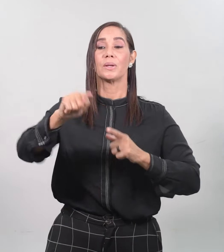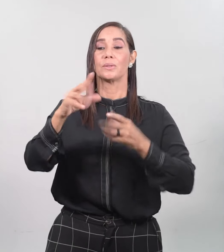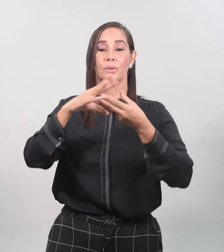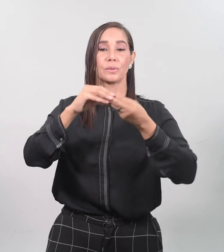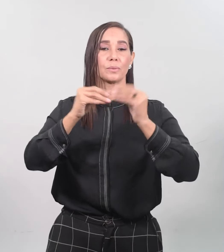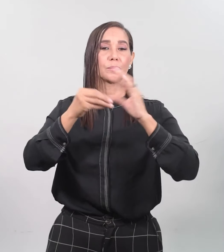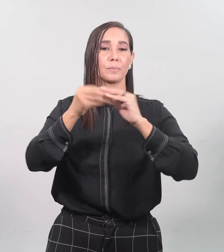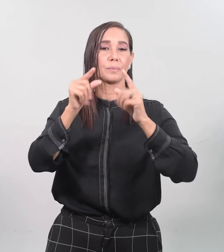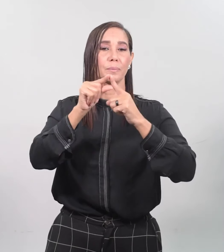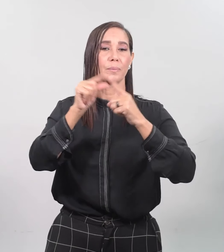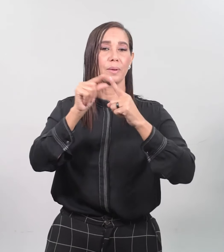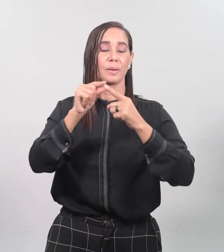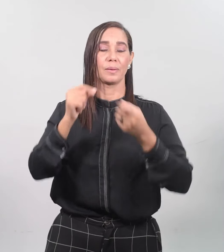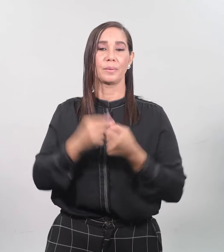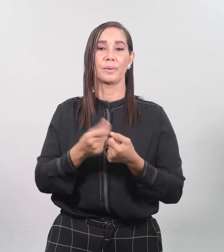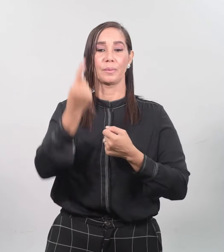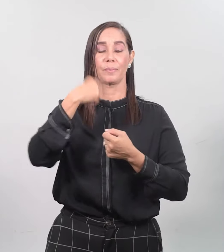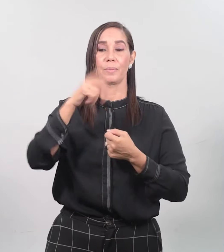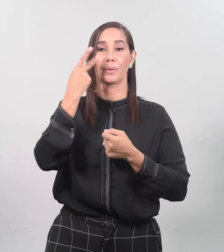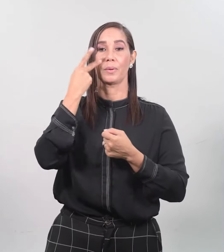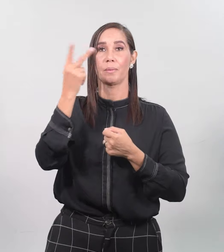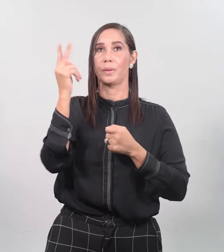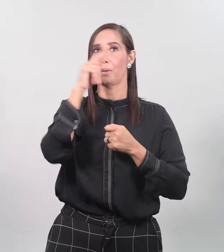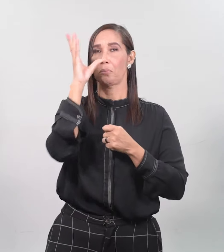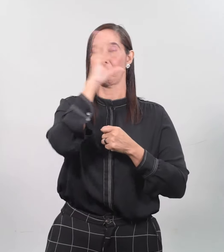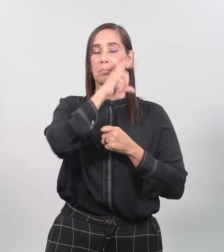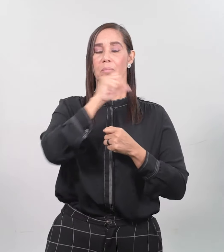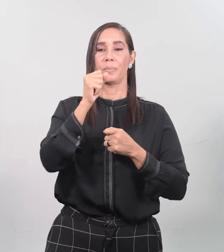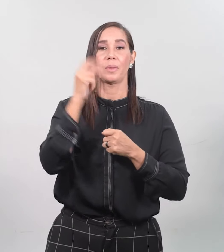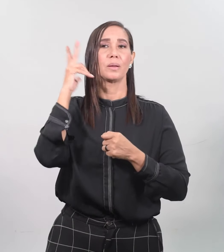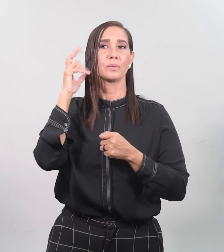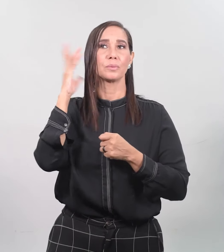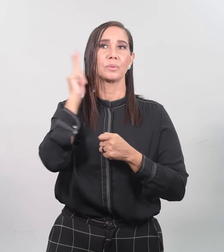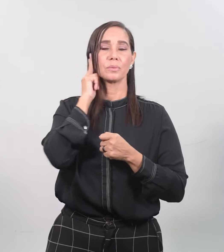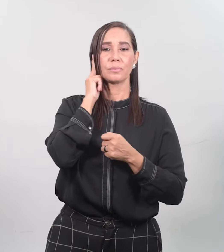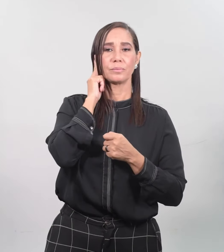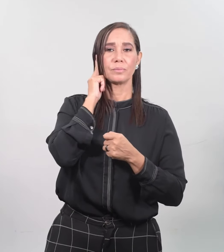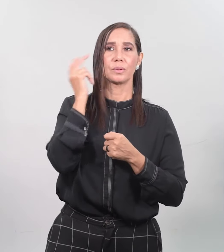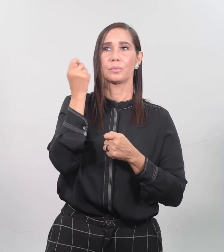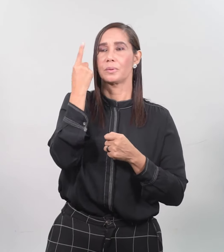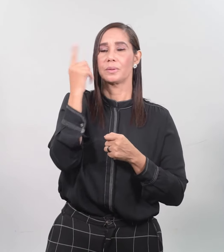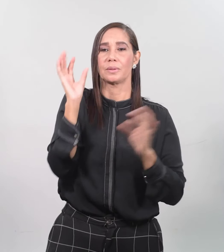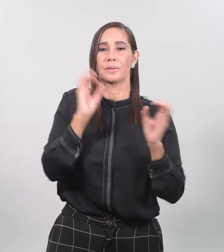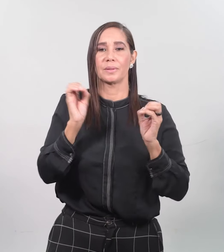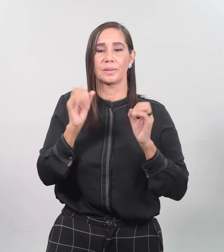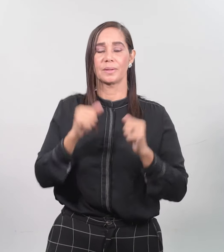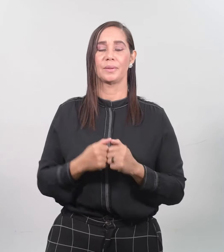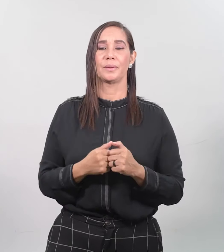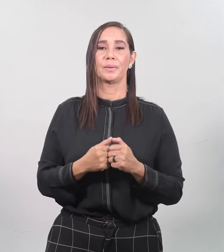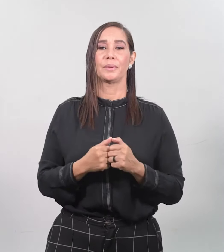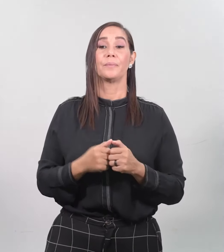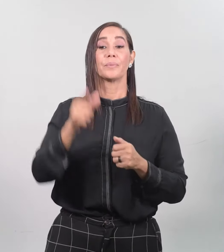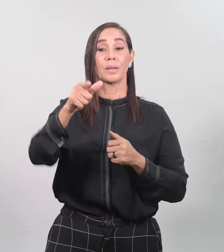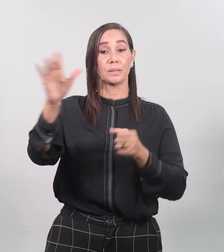parábolas, porque miran sin ver, y escuchan sin oír ni entender. Así se cumplirá en ellos